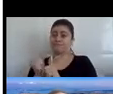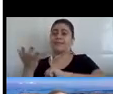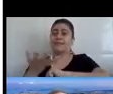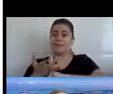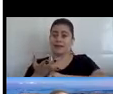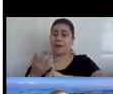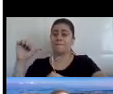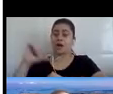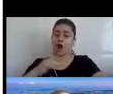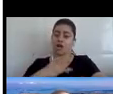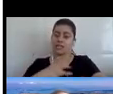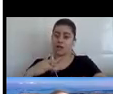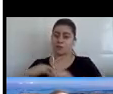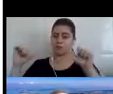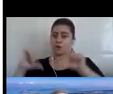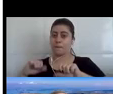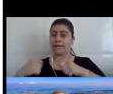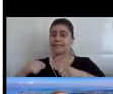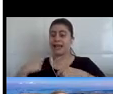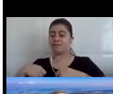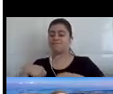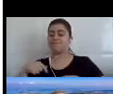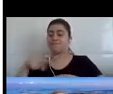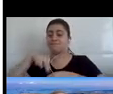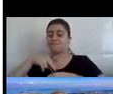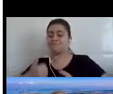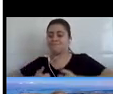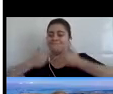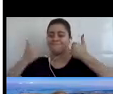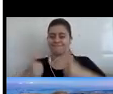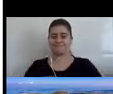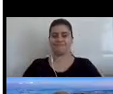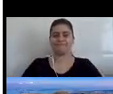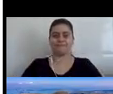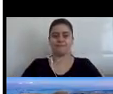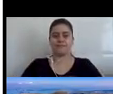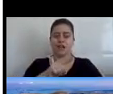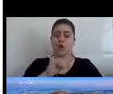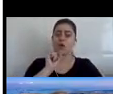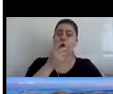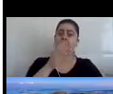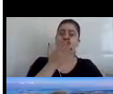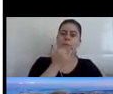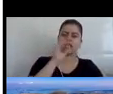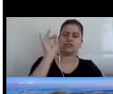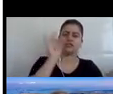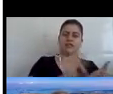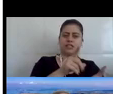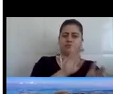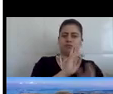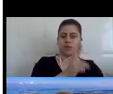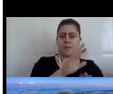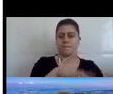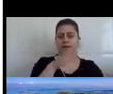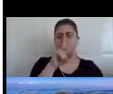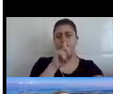Aqui é só para mostrar a questão da produção da agroecologia com o conceito de comida de verdade, ou seja, o resultado mais positivo tanto